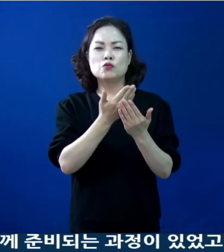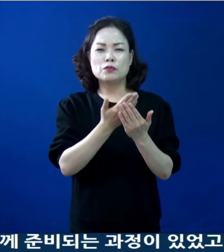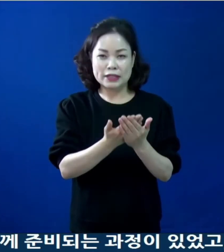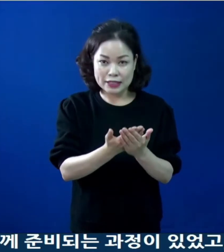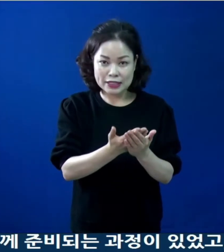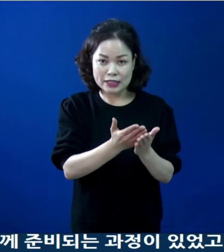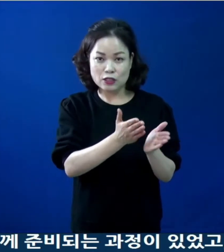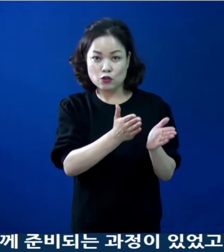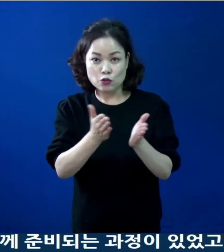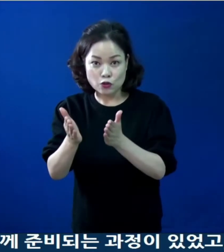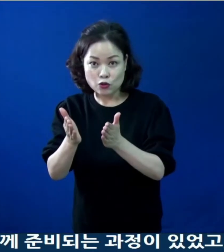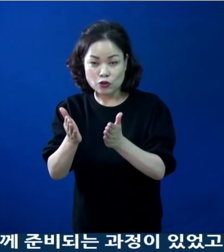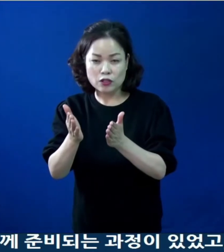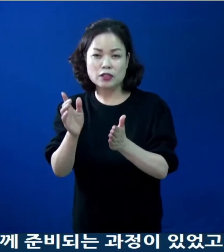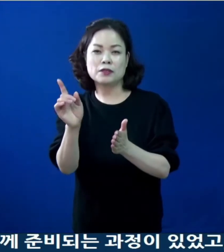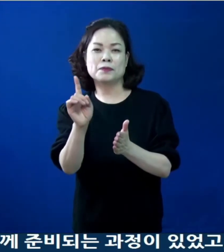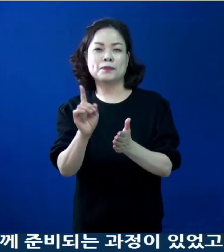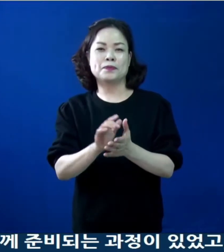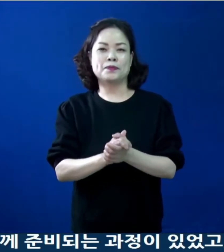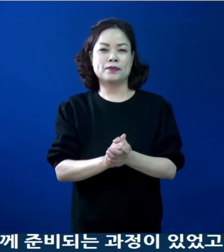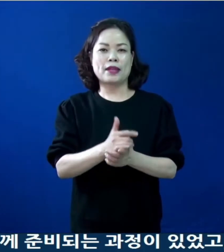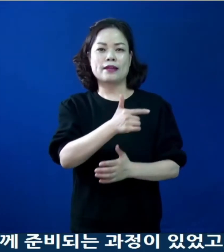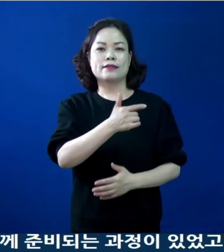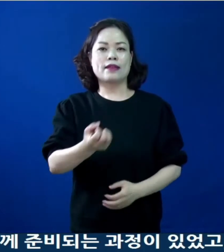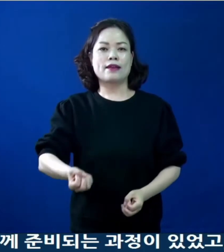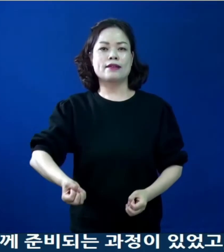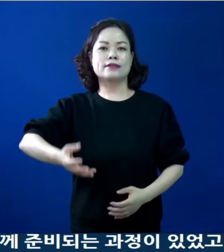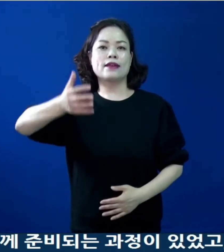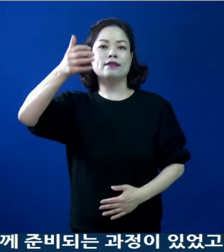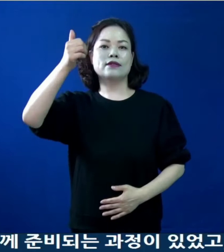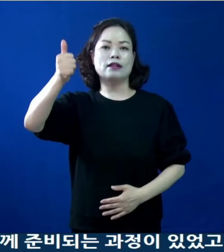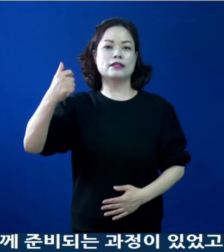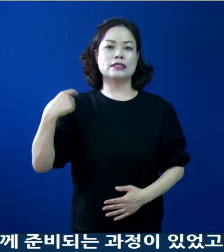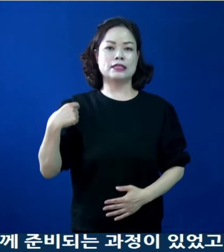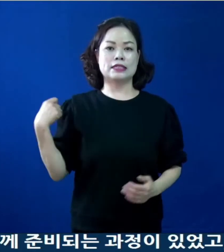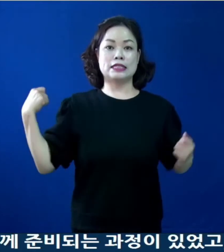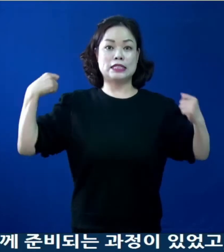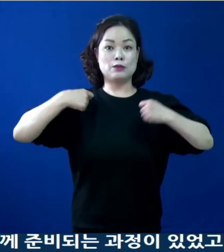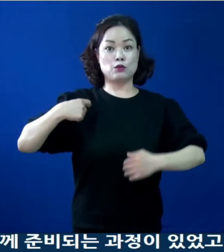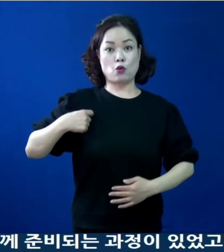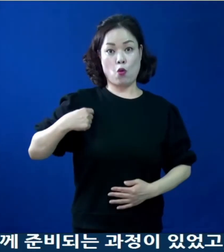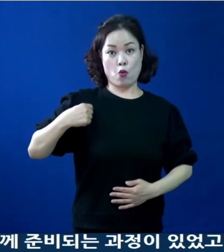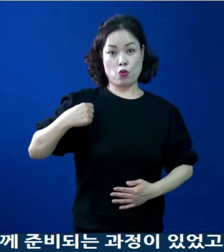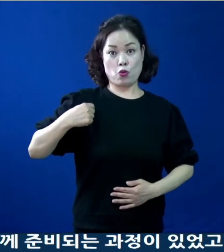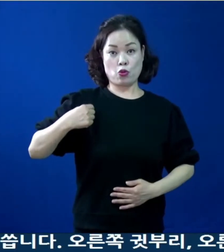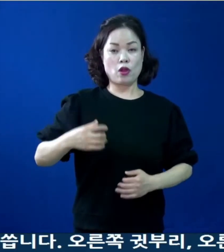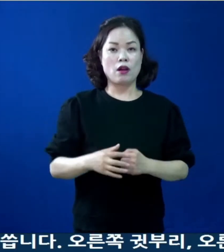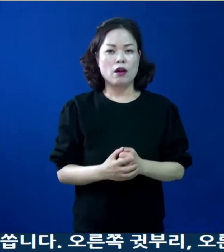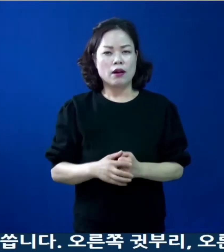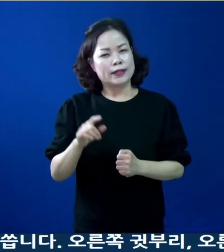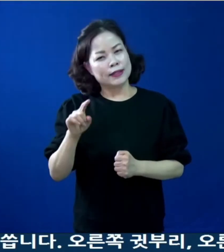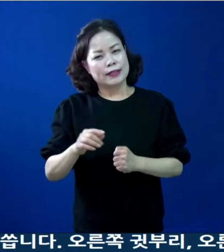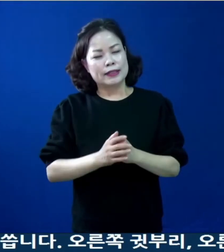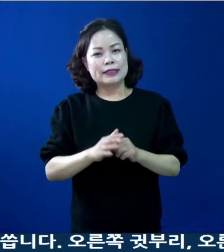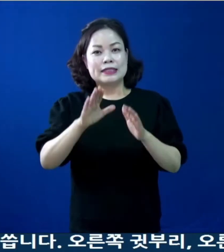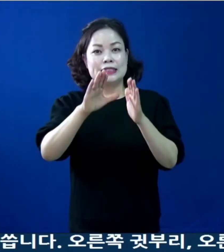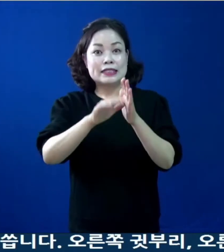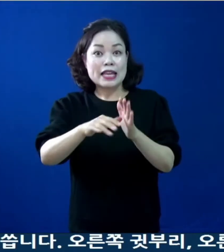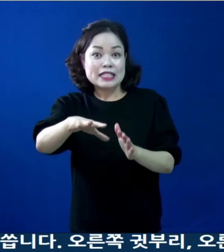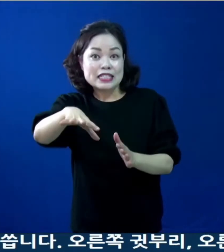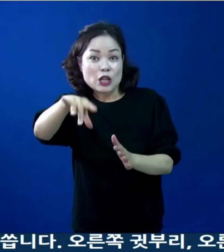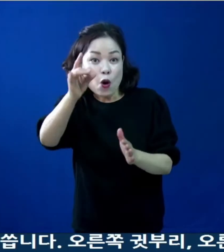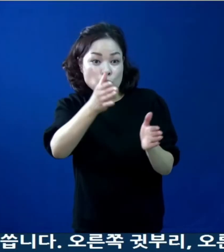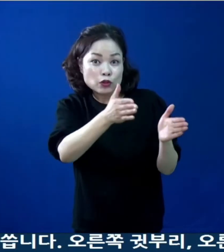될 가장 중요한 것이 대제사장의 입을 옷이었습니다. 이것은 이때